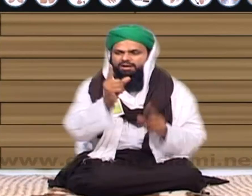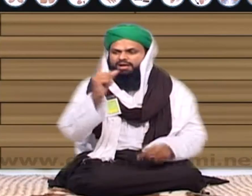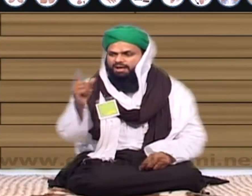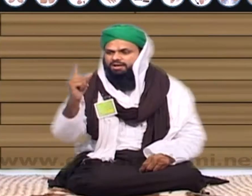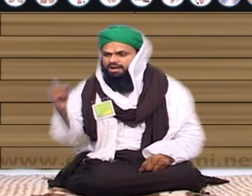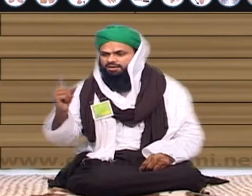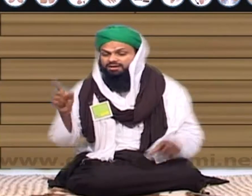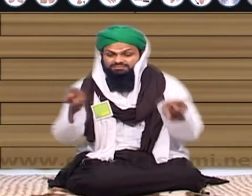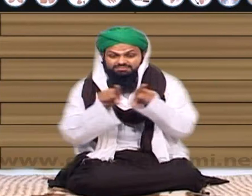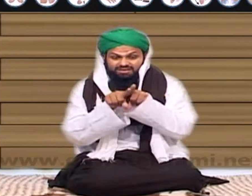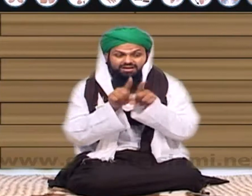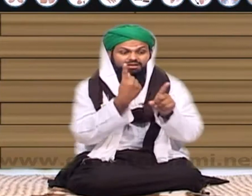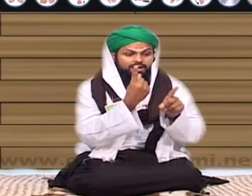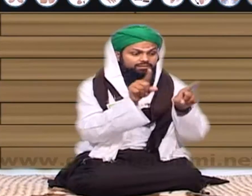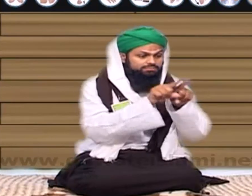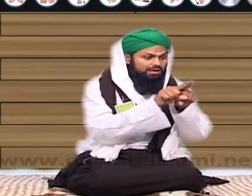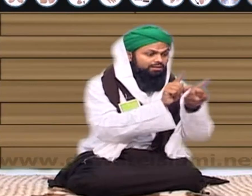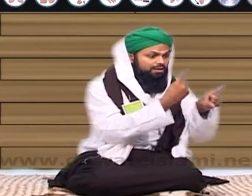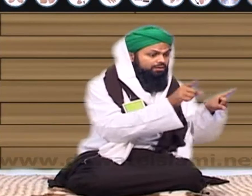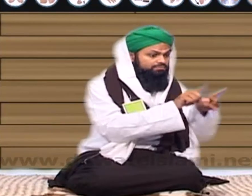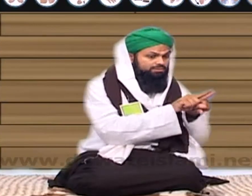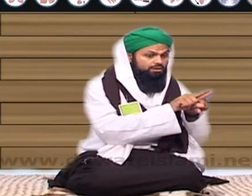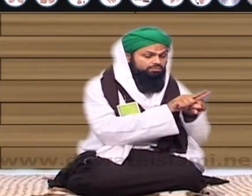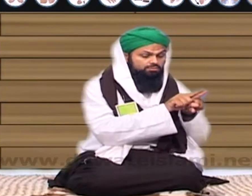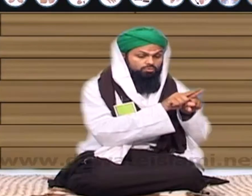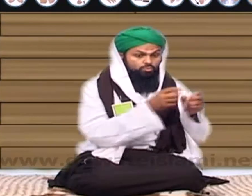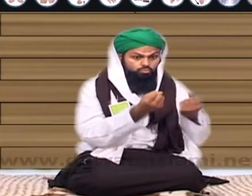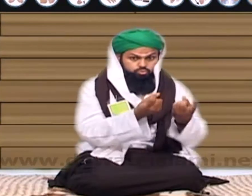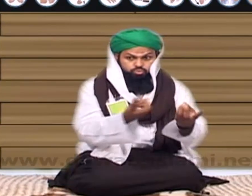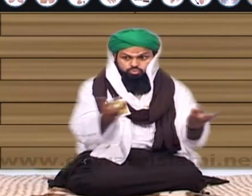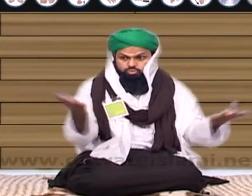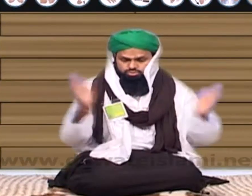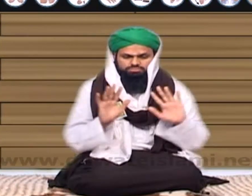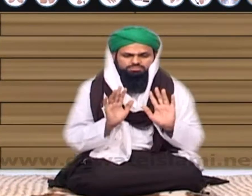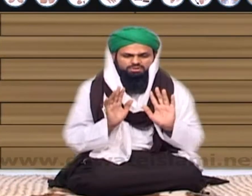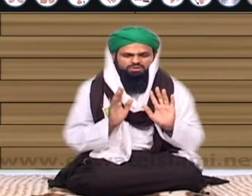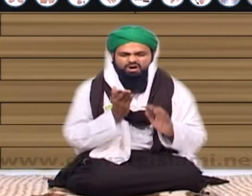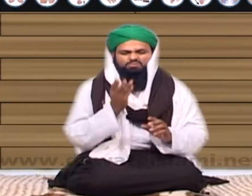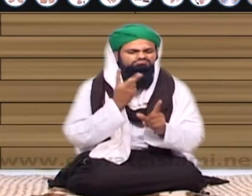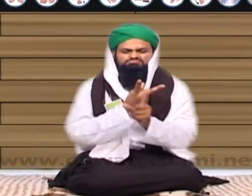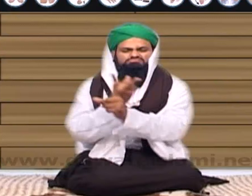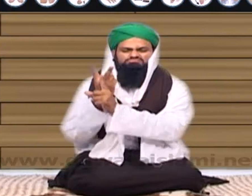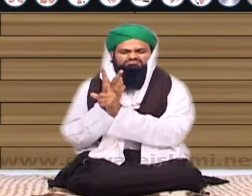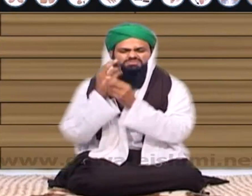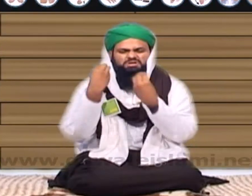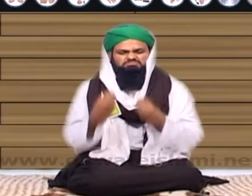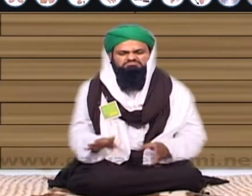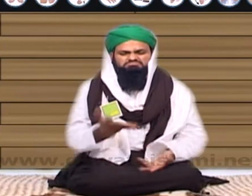کو یہاں لے کر آئے اجتماع میں. ہر بھائی صرف ایک کو لائے, لیکن آپ لوگ دعوت نہیں دیتے, میرے کو یہ اچھا. تو